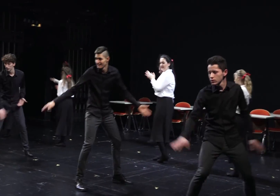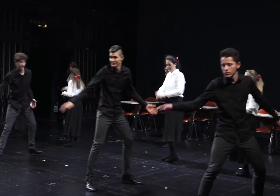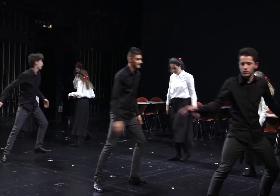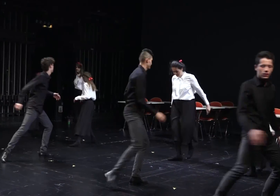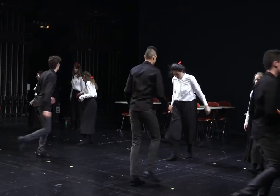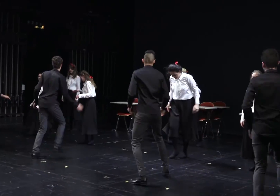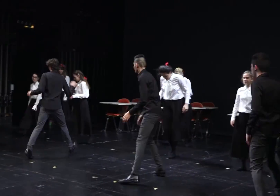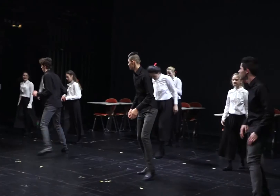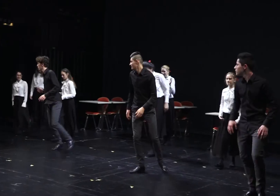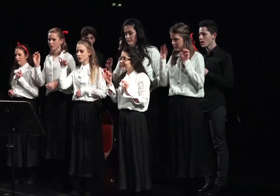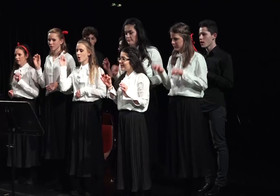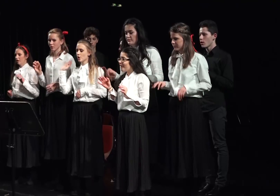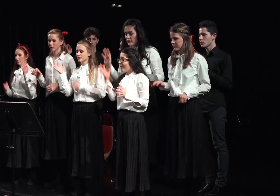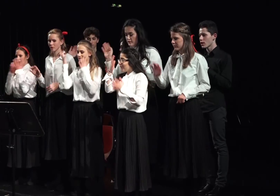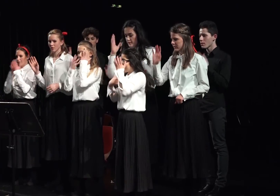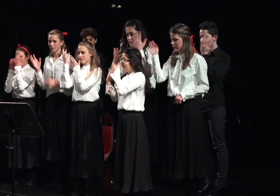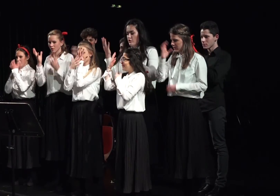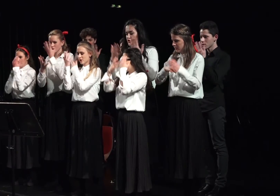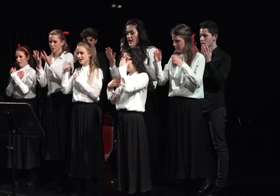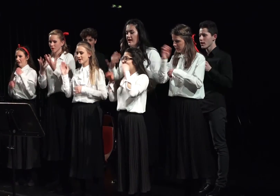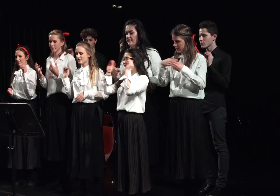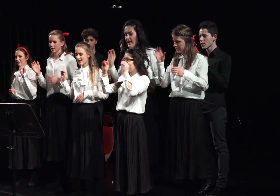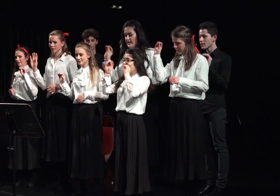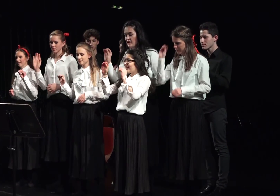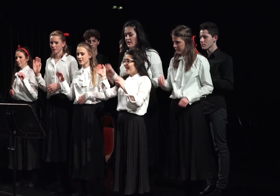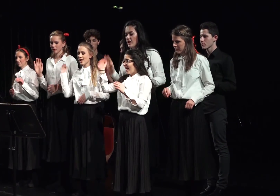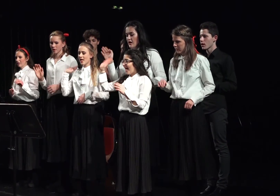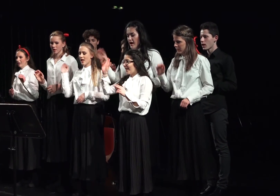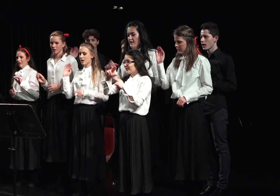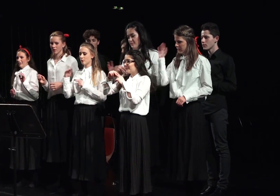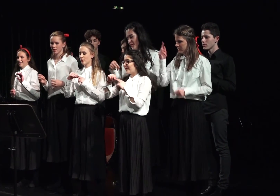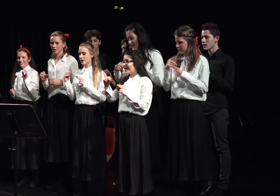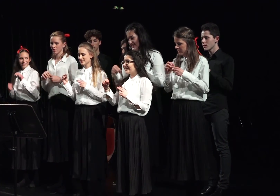Ein Stück, in dem es auch um Identität geht. Um das Überwinden von Grenzen.